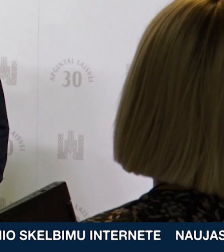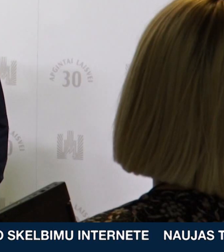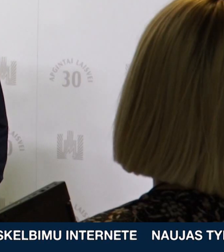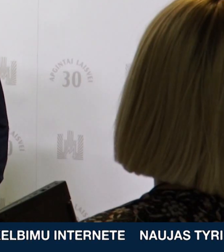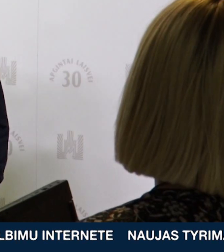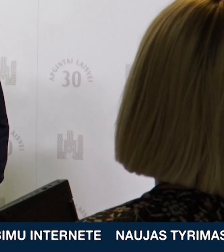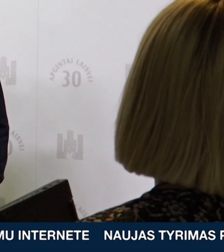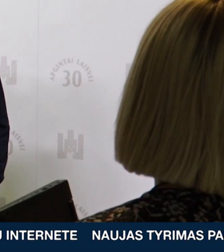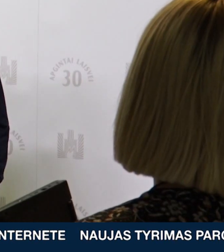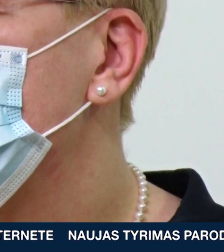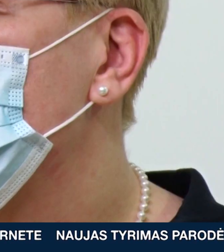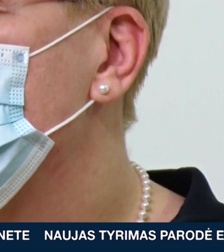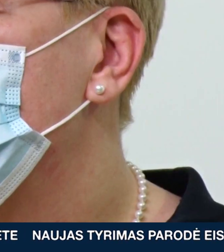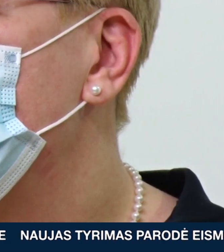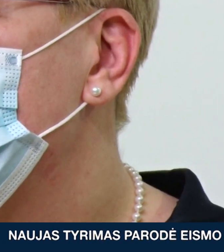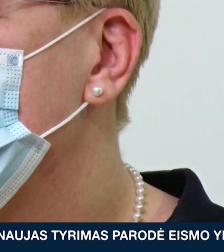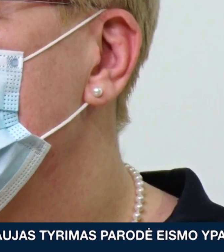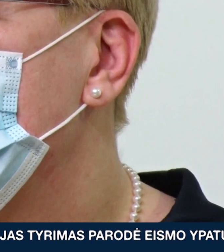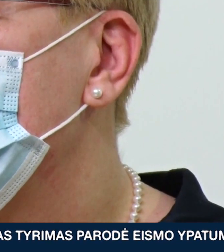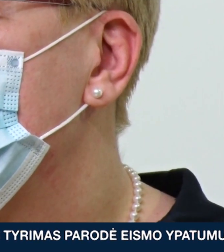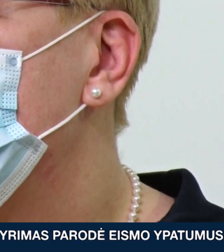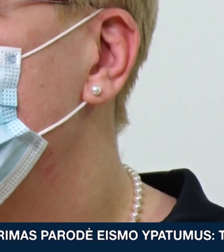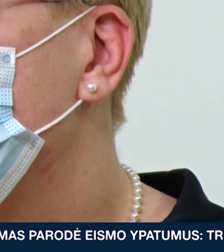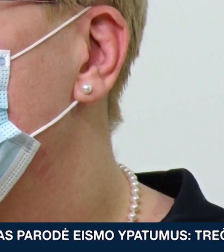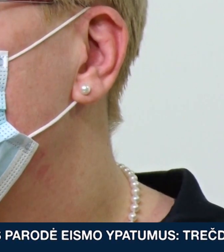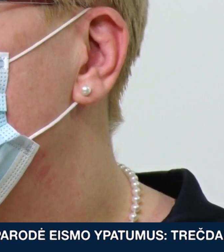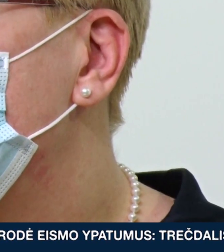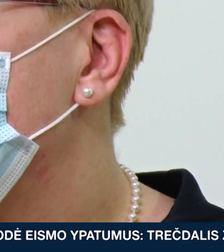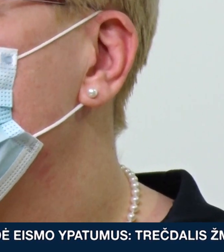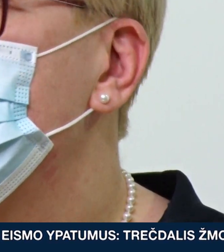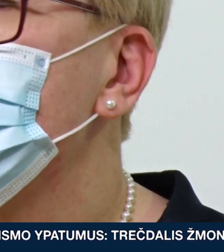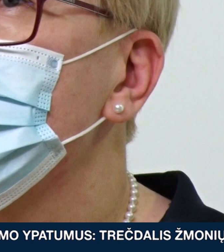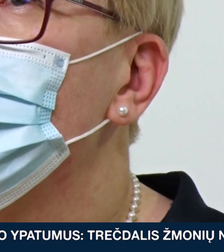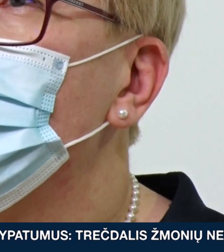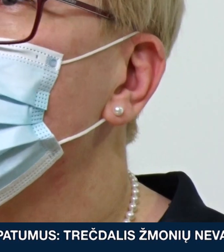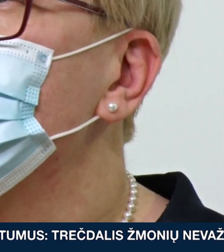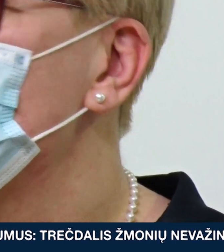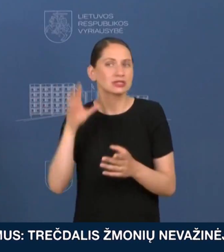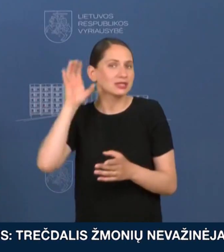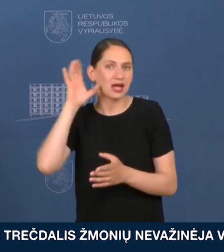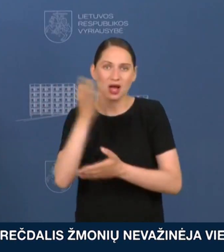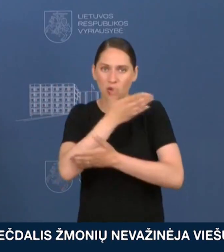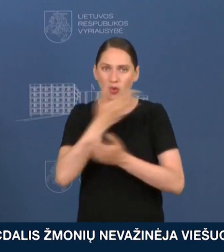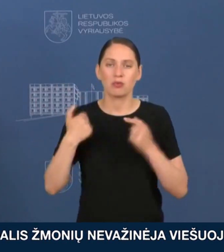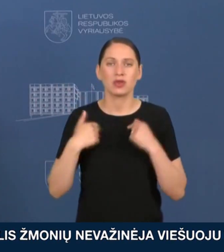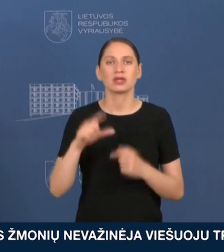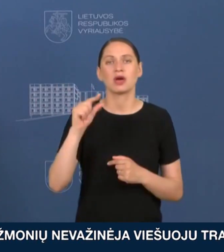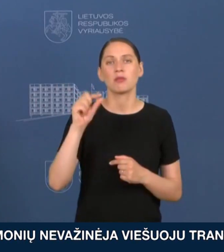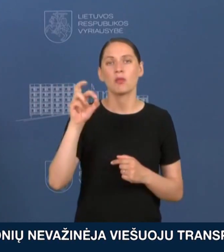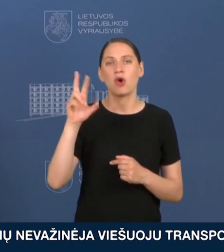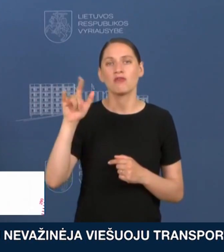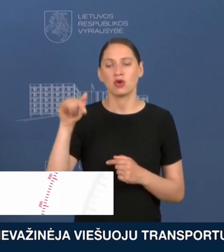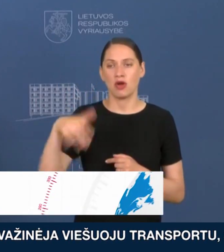Ingrida Šimonytė siūlo politikams negalvoti, ką kalba, o tik būti apdairesni. Jiems su kuo kalba? Turbūt visiems politikams